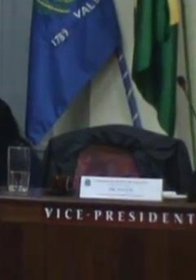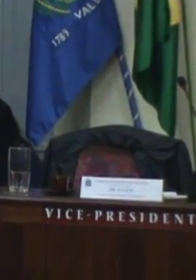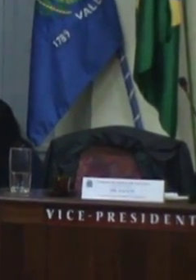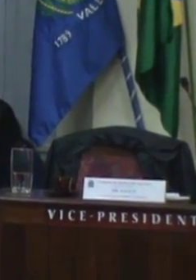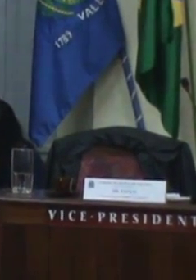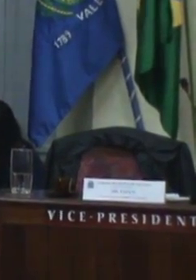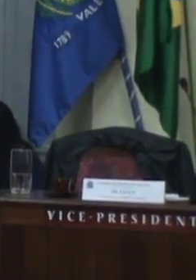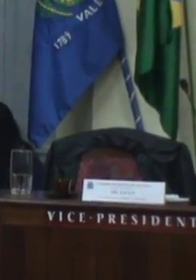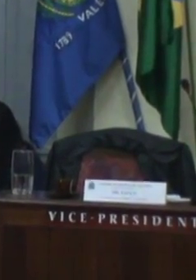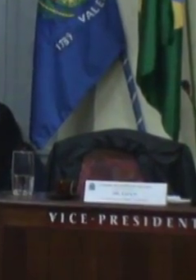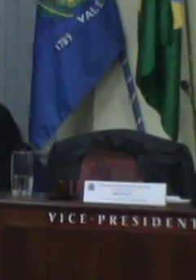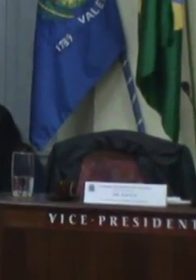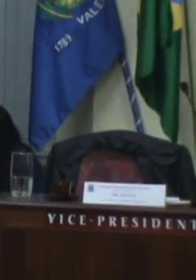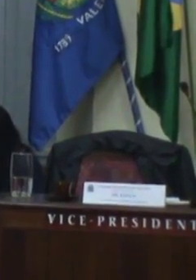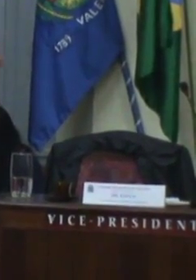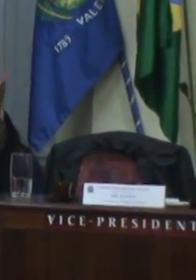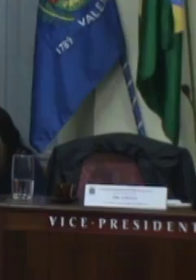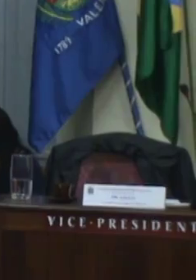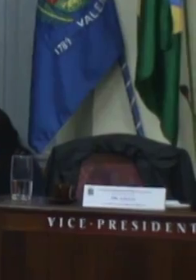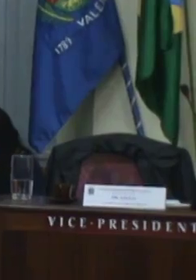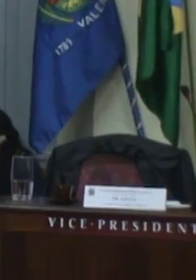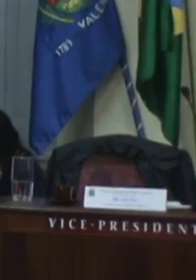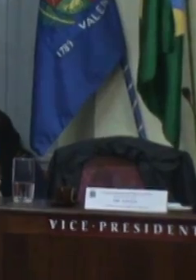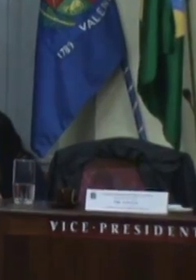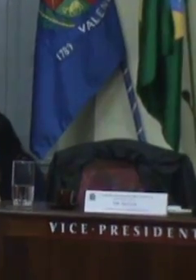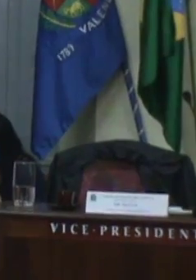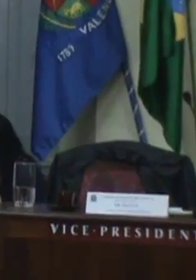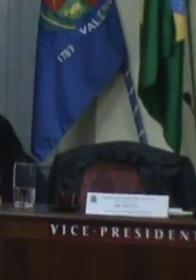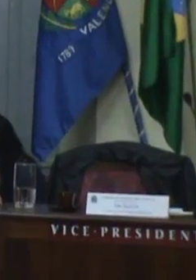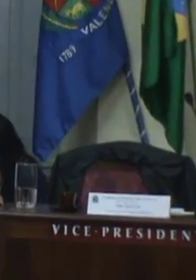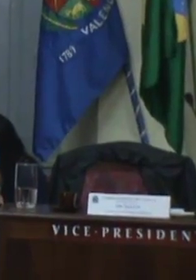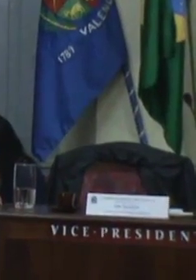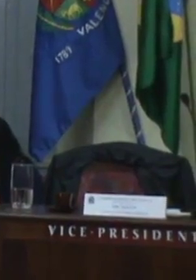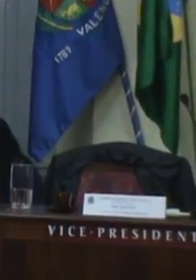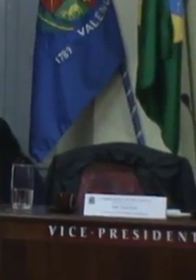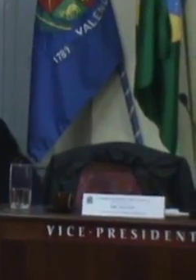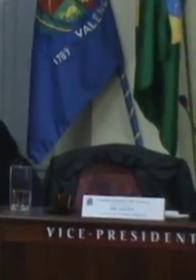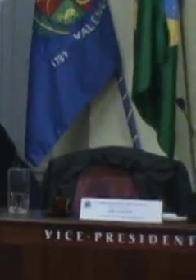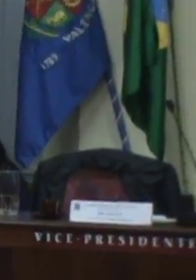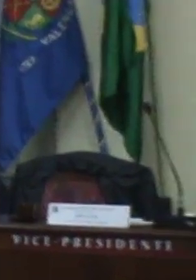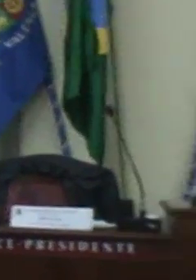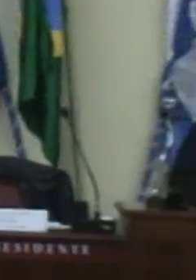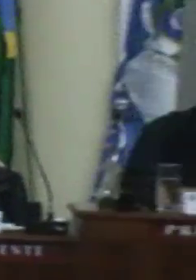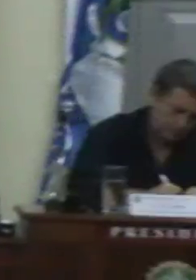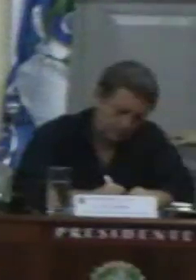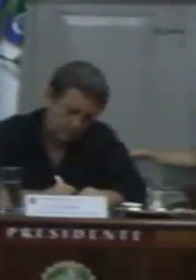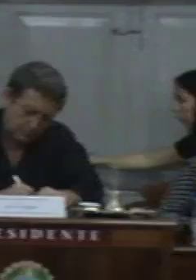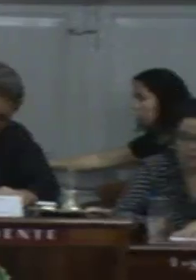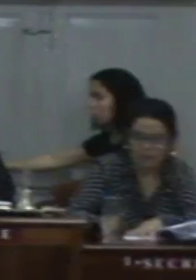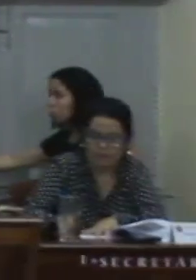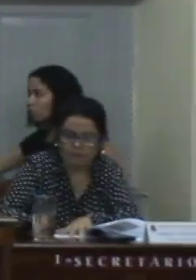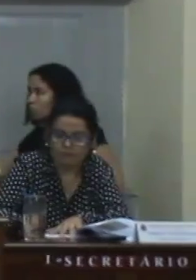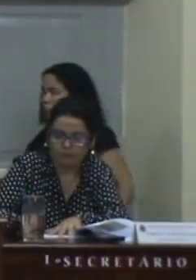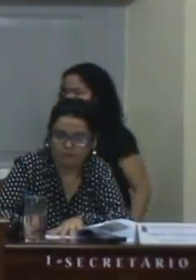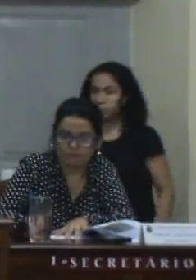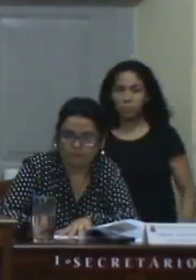dia estava lá na Rua da e o outro, dentro do Vale Verde. É um absurdo. Obrigado. Obrigado, boa noite a todos.